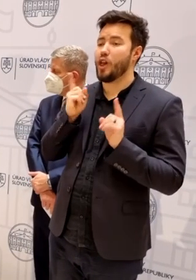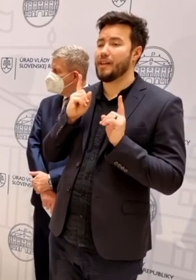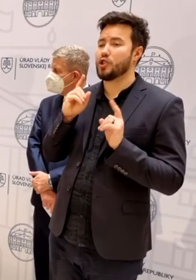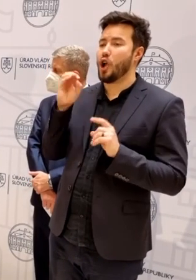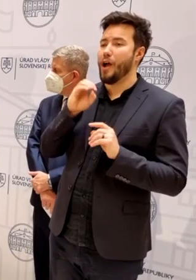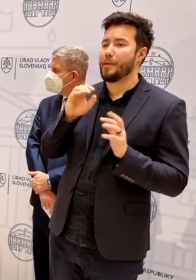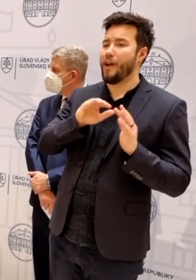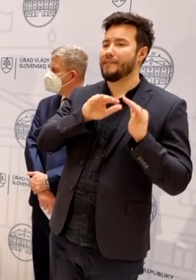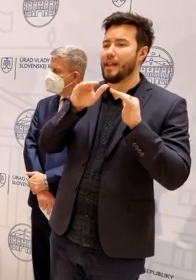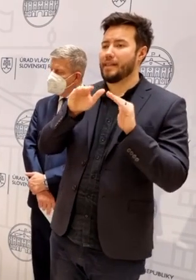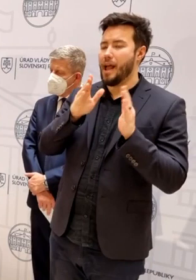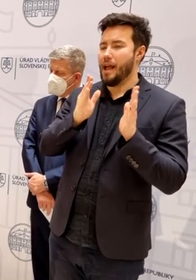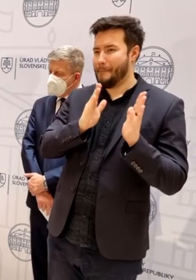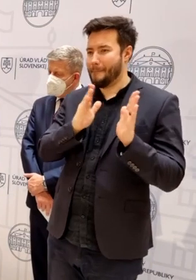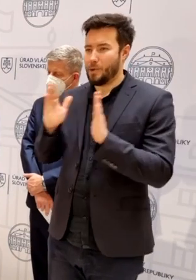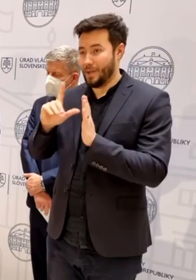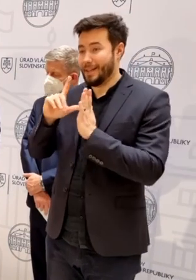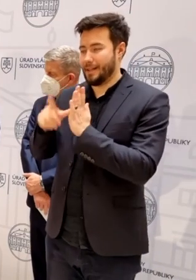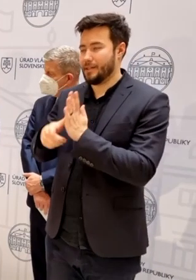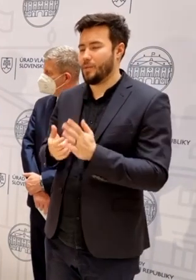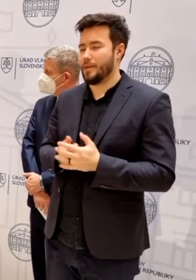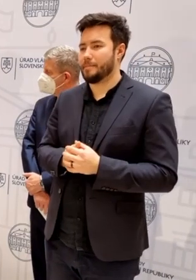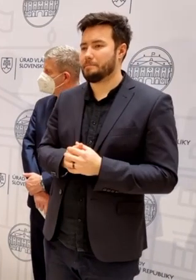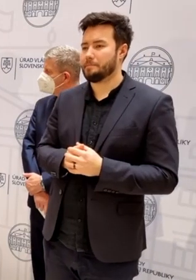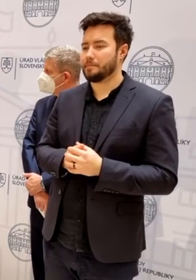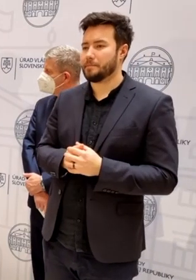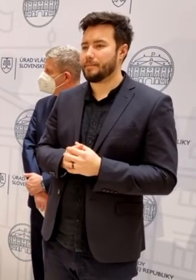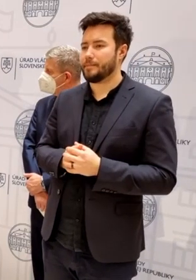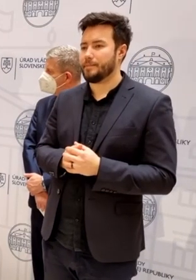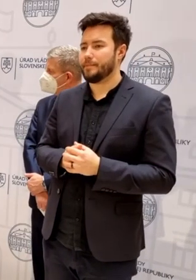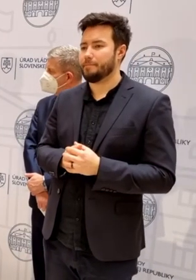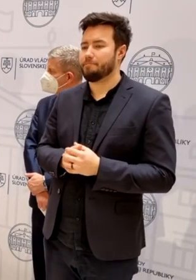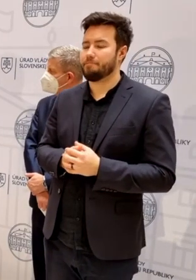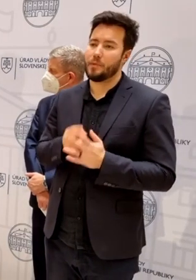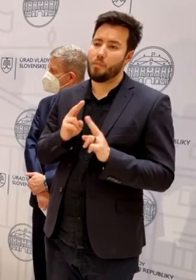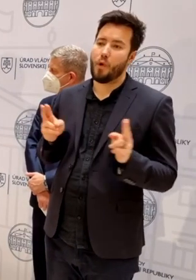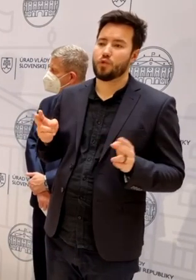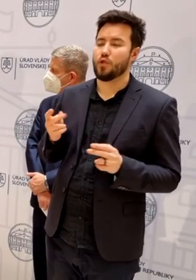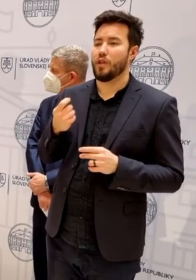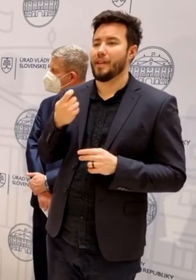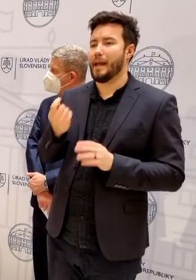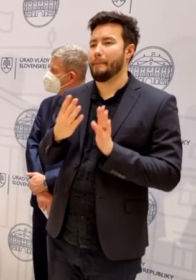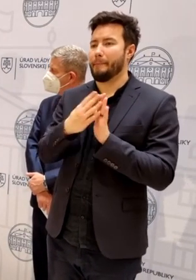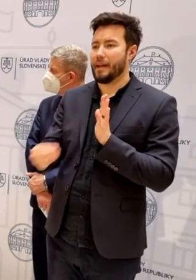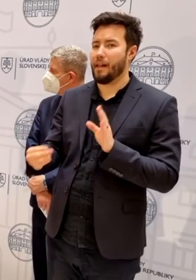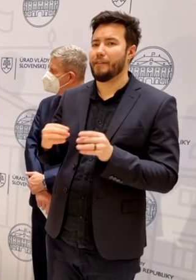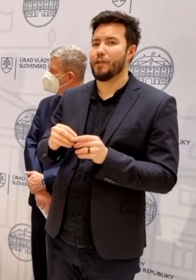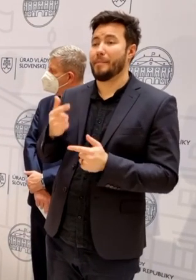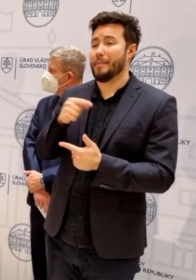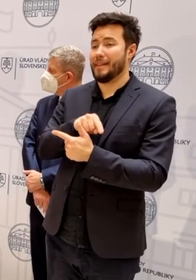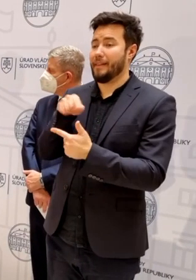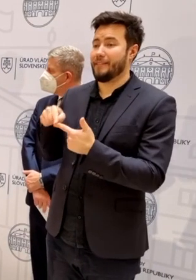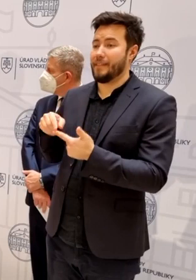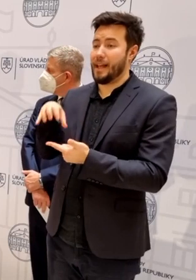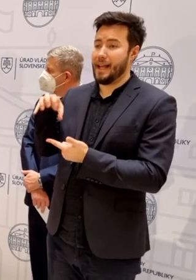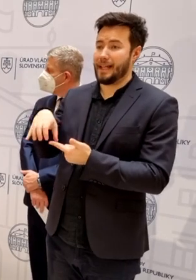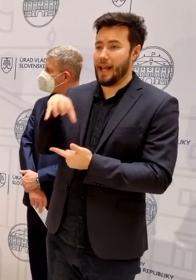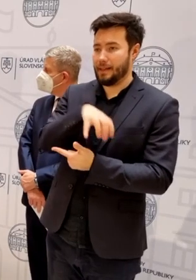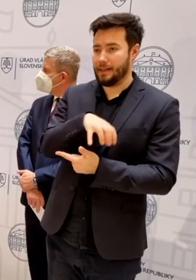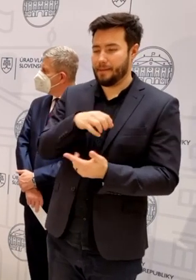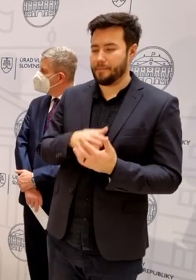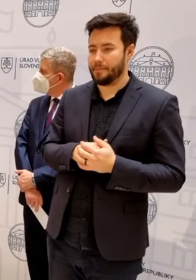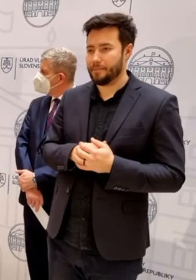vlny vchádzalo trochu neskôr. Možno ako nejaké príklady dvoch krajín sme